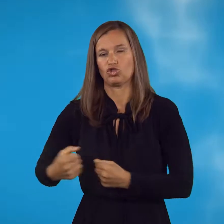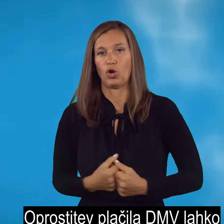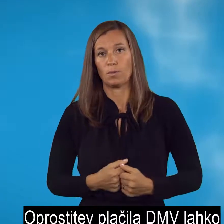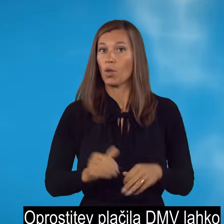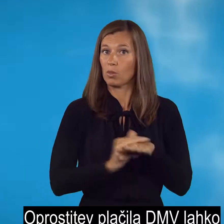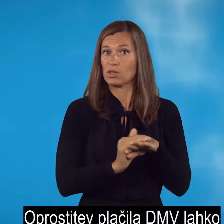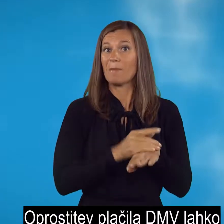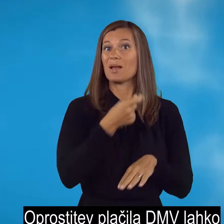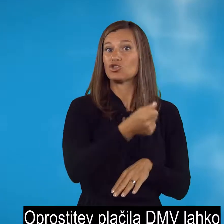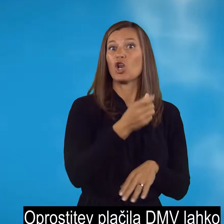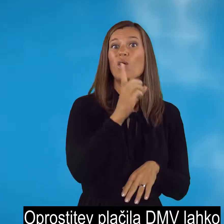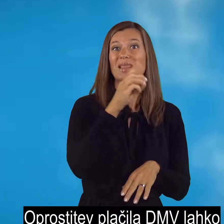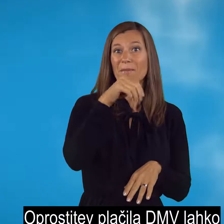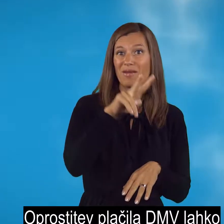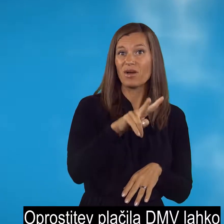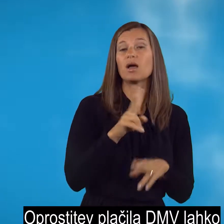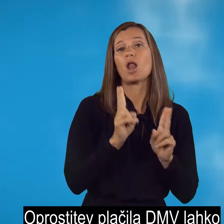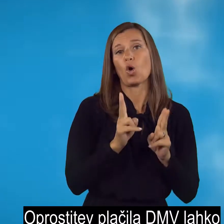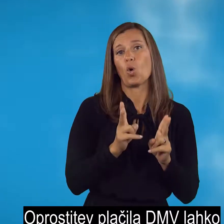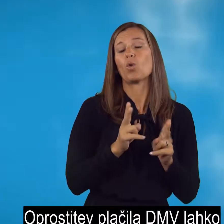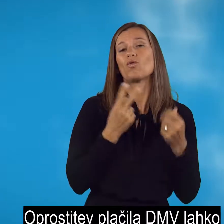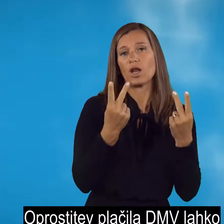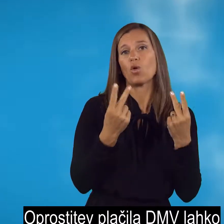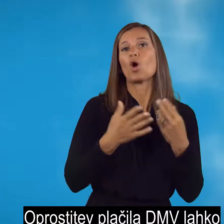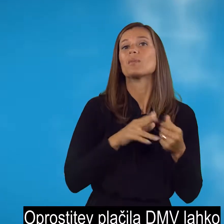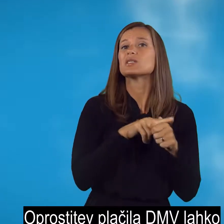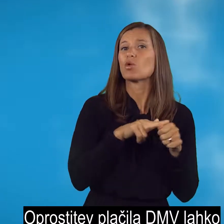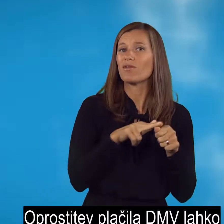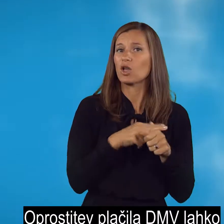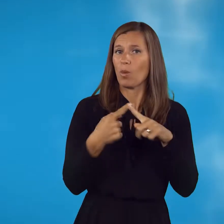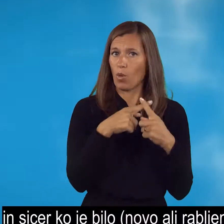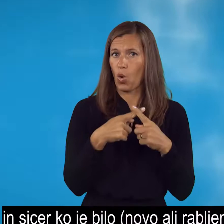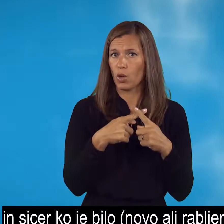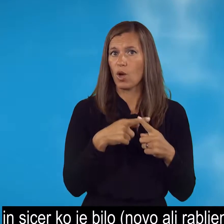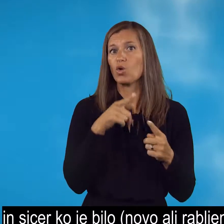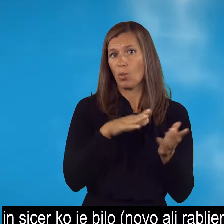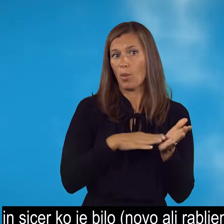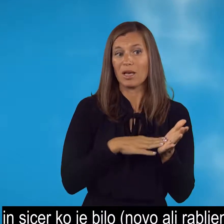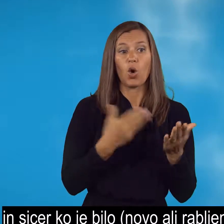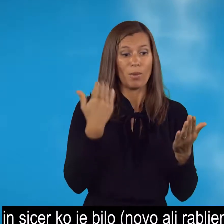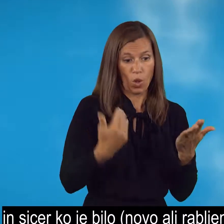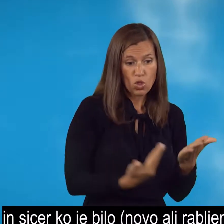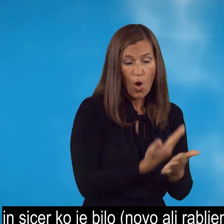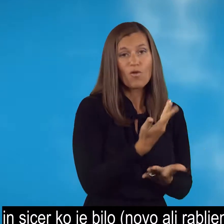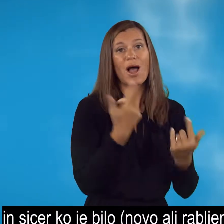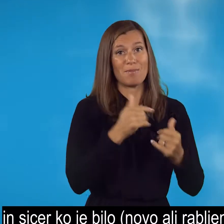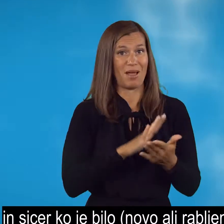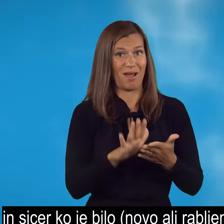Oprostitev plačila DMV lahko uveljavljajo ob izpolnjevanju pogojev, in sicer ko je bilo novo ali rabljeno vozilo